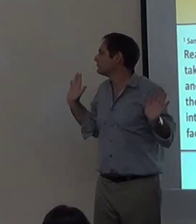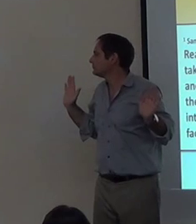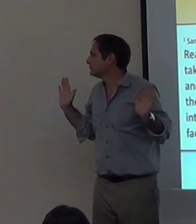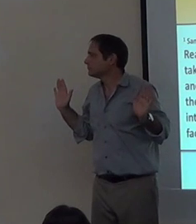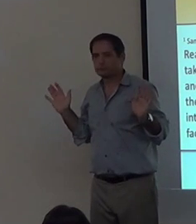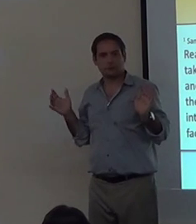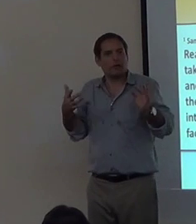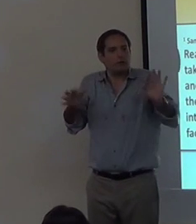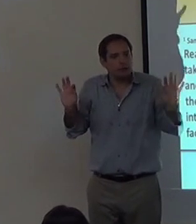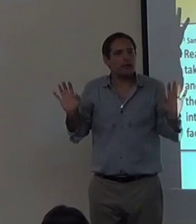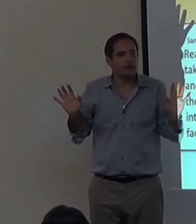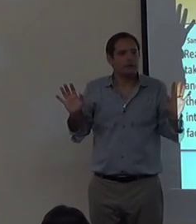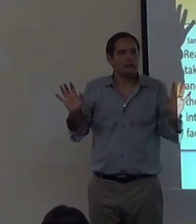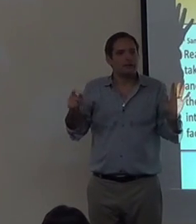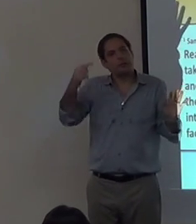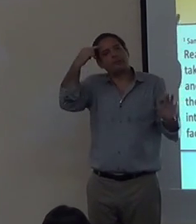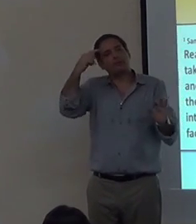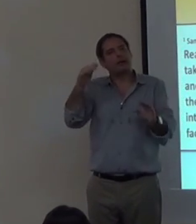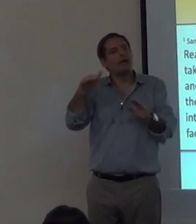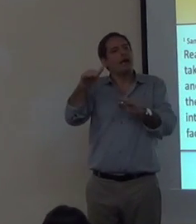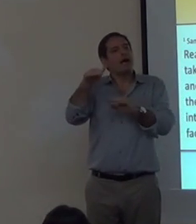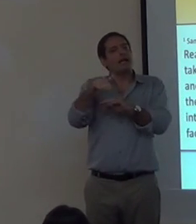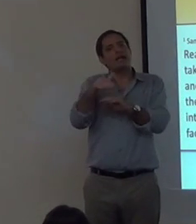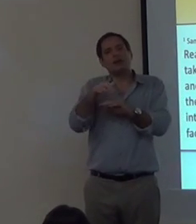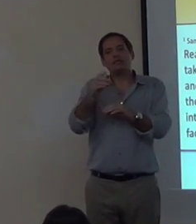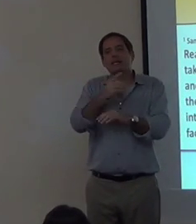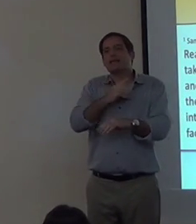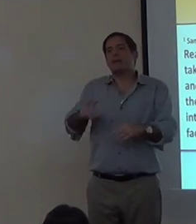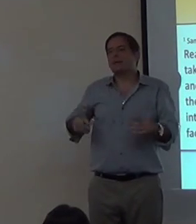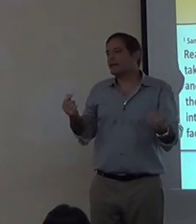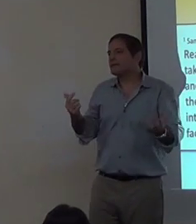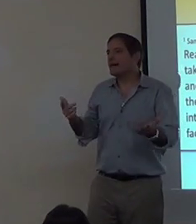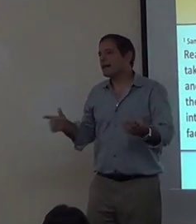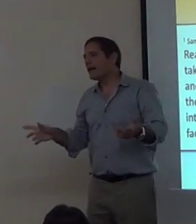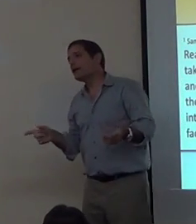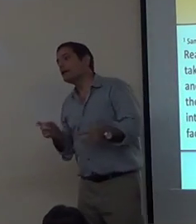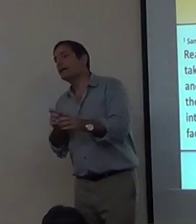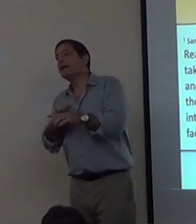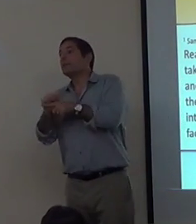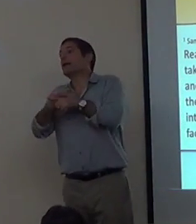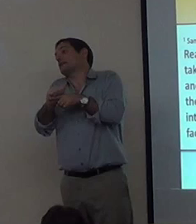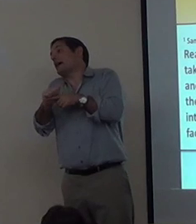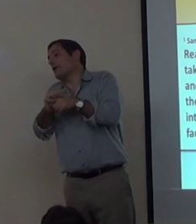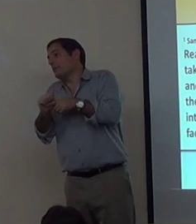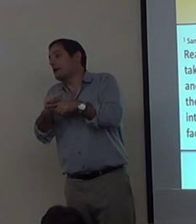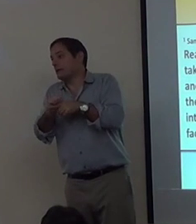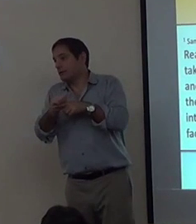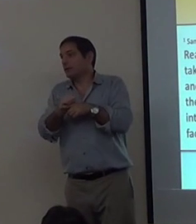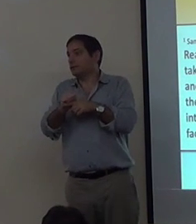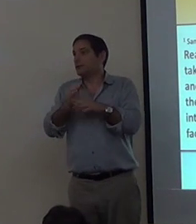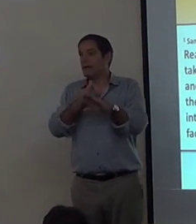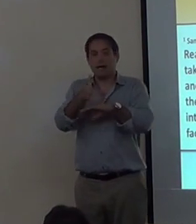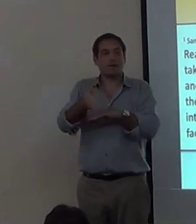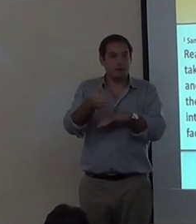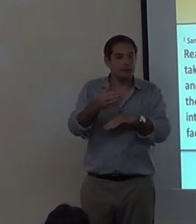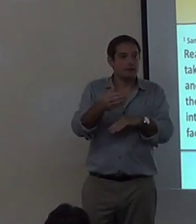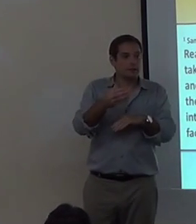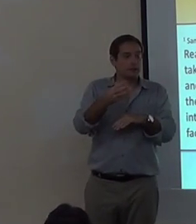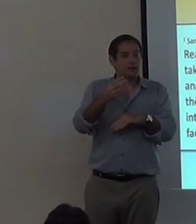no sabía, no tenía. ¿Ok? Lo tenía. Y yo pienso que a la noche David que hacía, agarraba y practicaba, médico, ¿no?